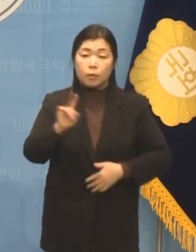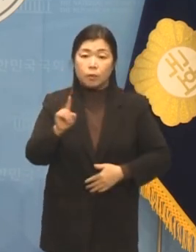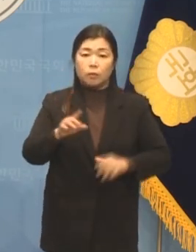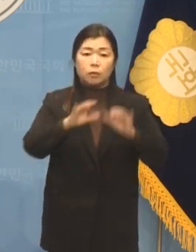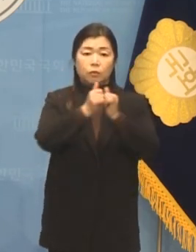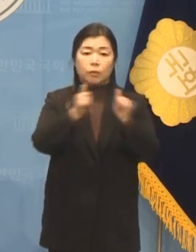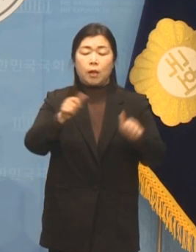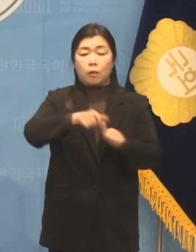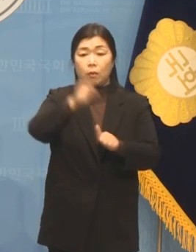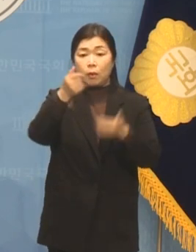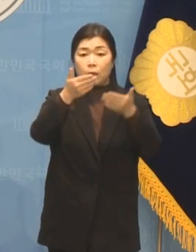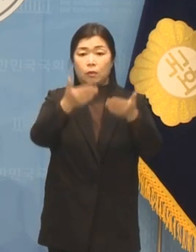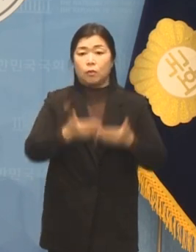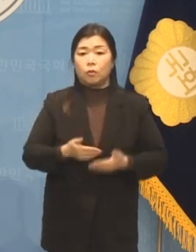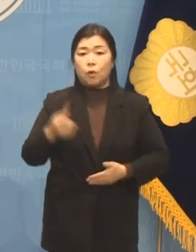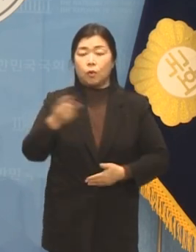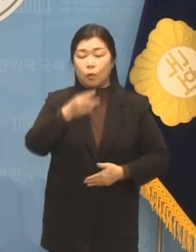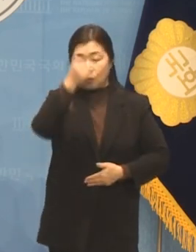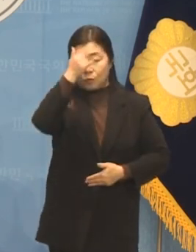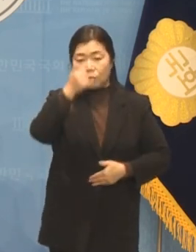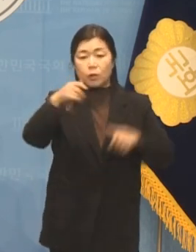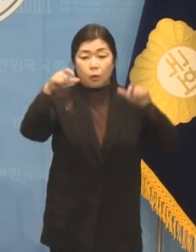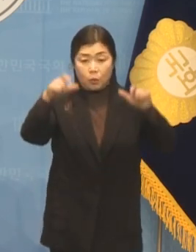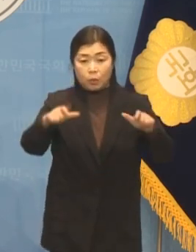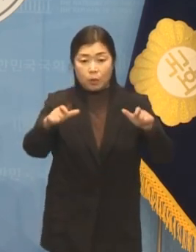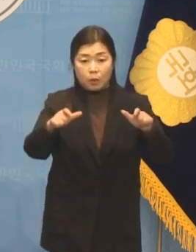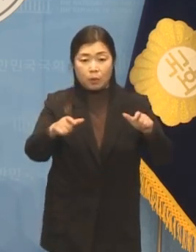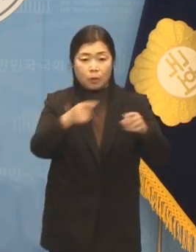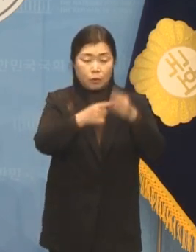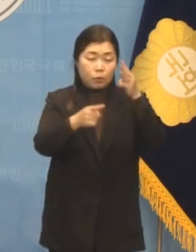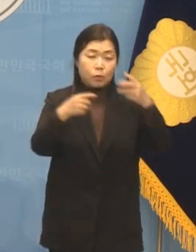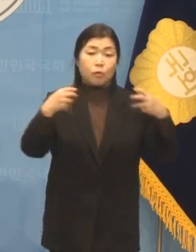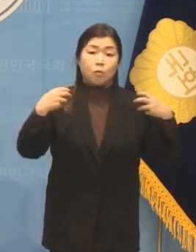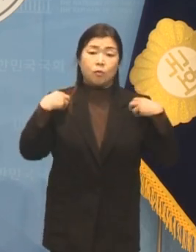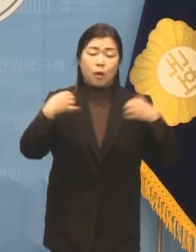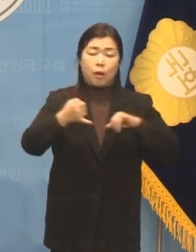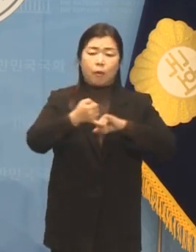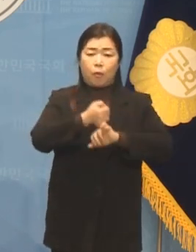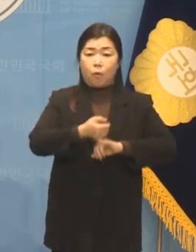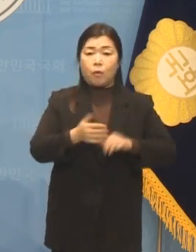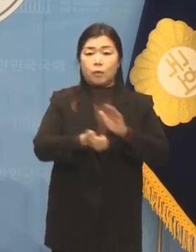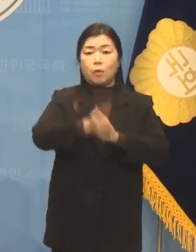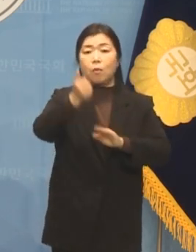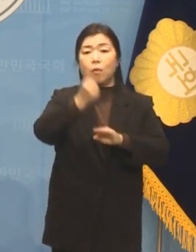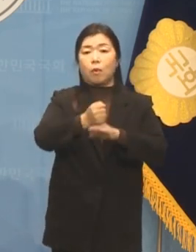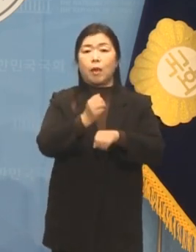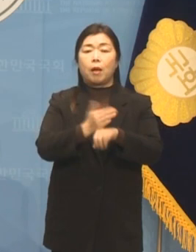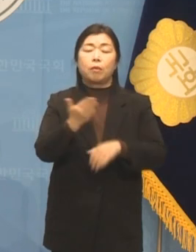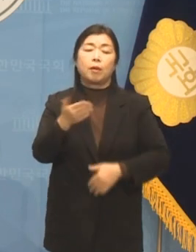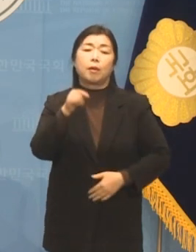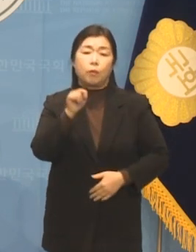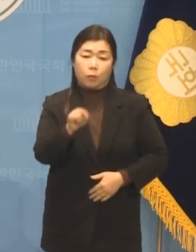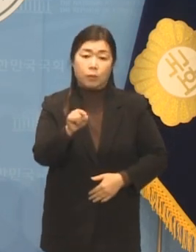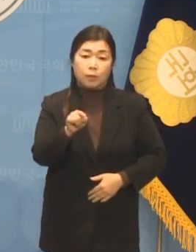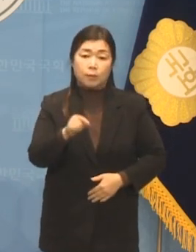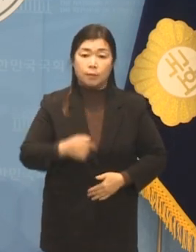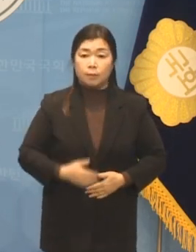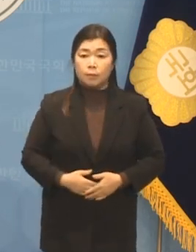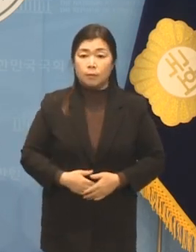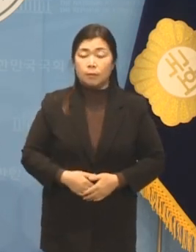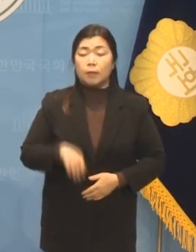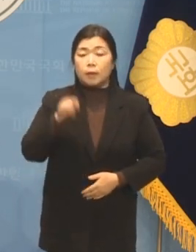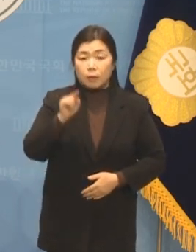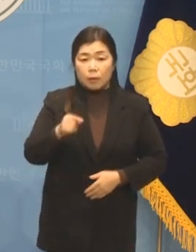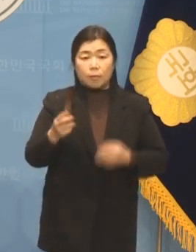국민이 선택하고 또 충청이 밀어준 윤석열 정부가 꼭 성공해야 한다는 신념입니다. 그